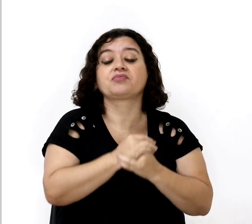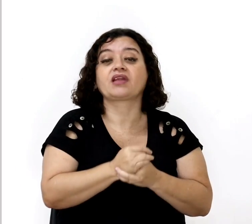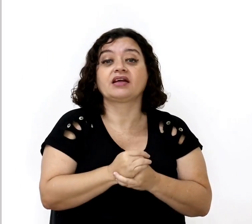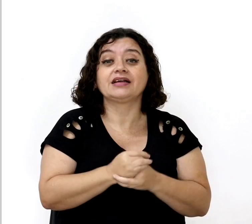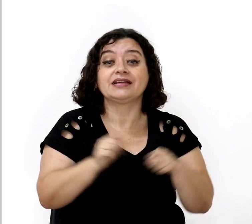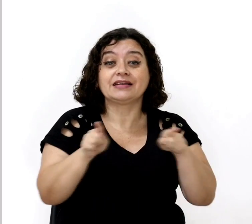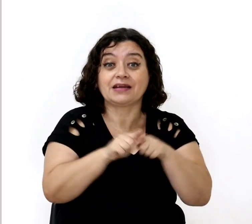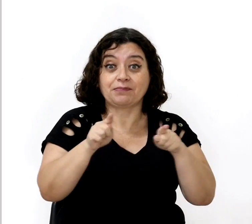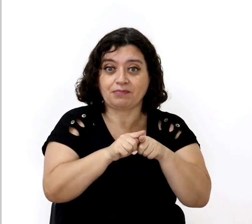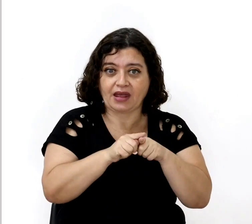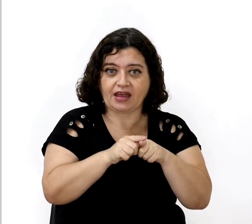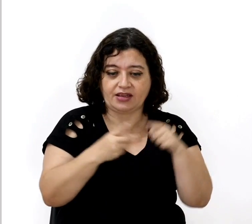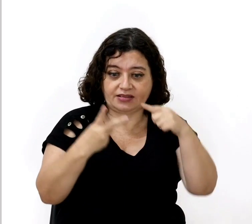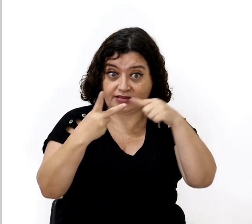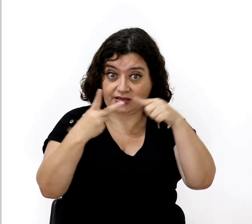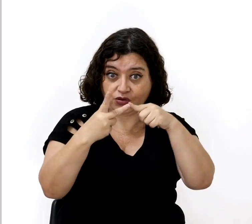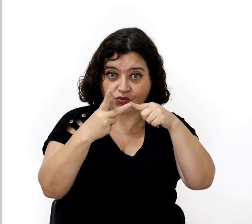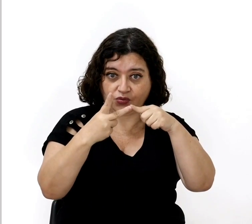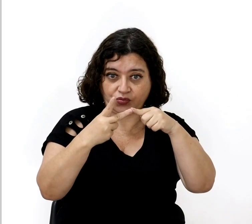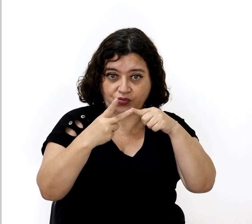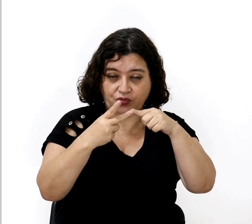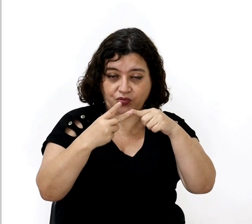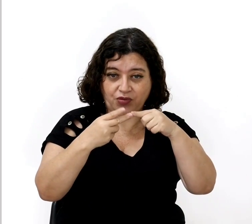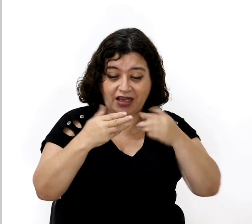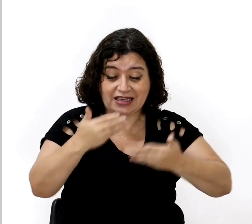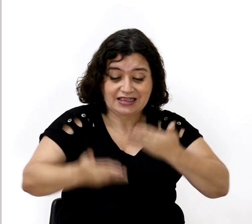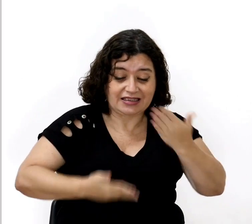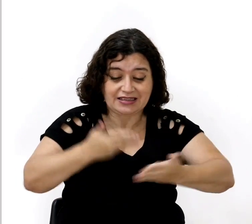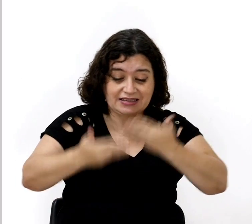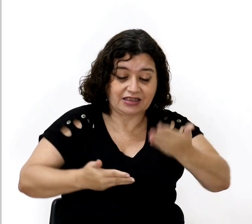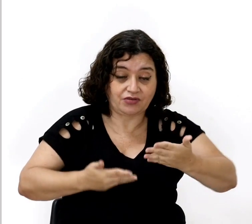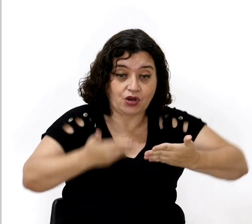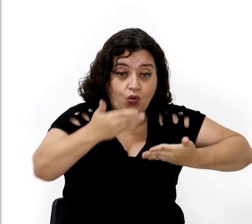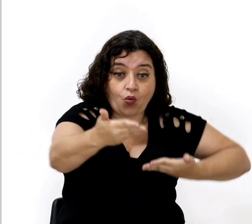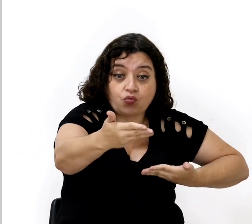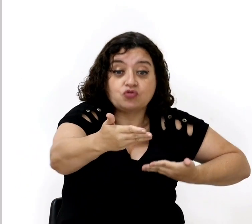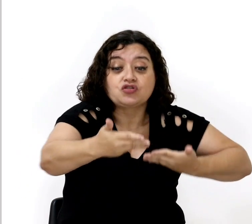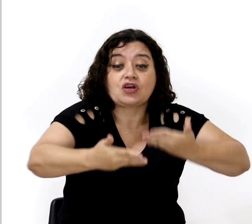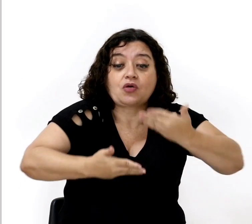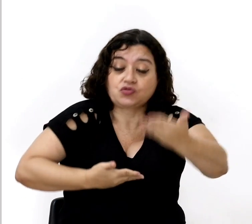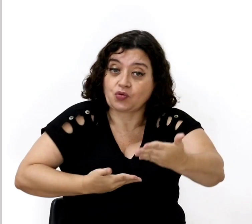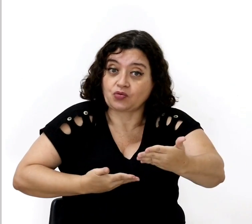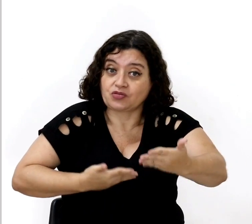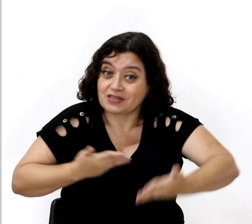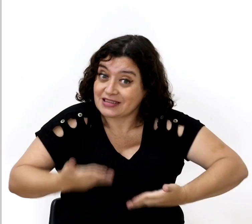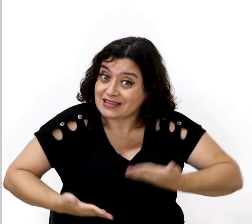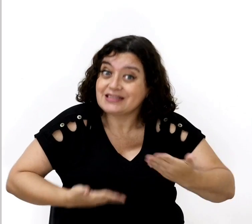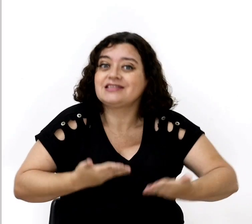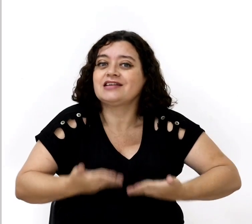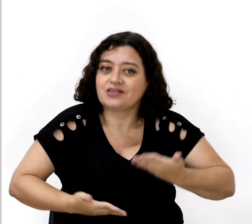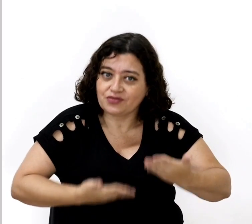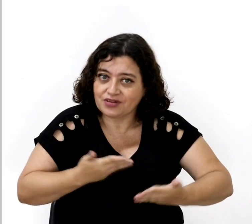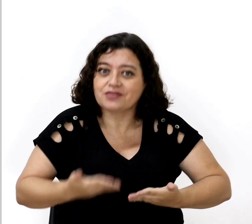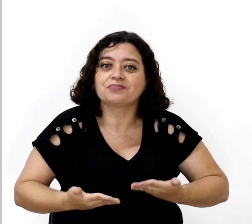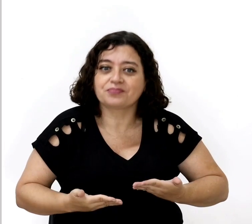aos outros, como comunidade, como igreja, os membros da igreja, servindo uns aos outros por meio